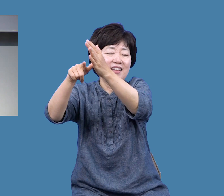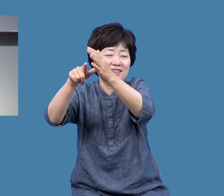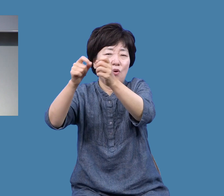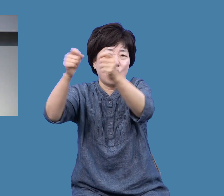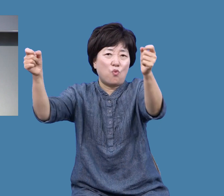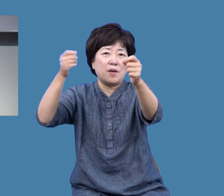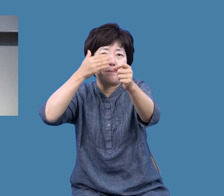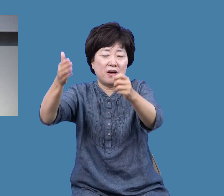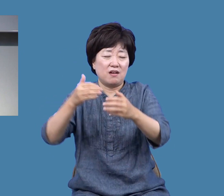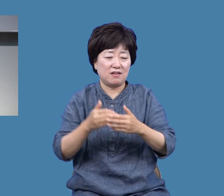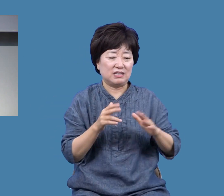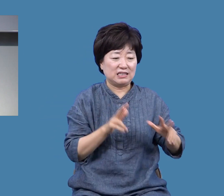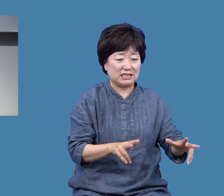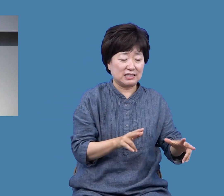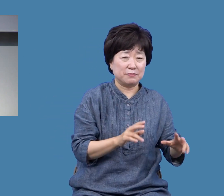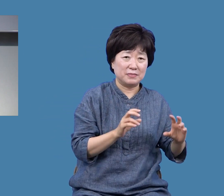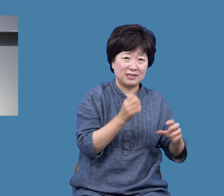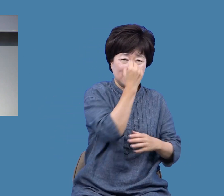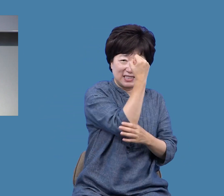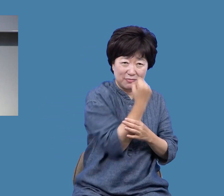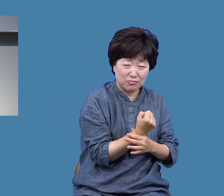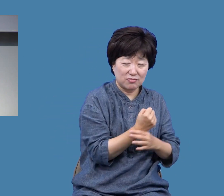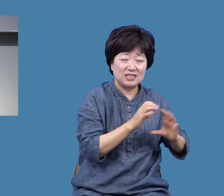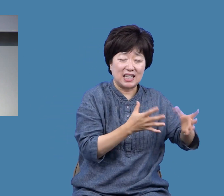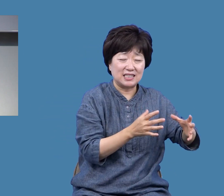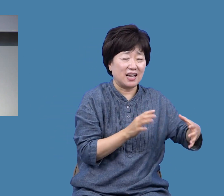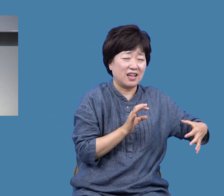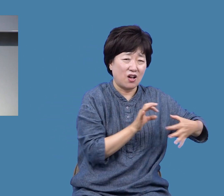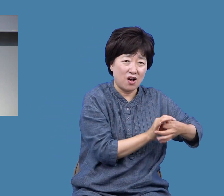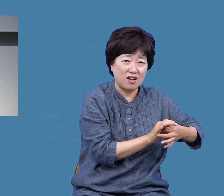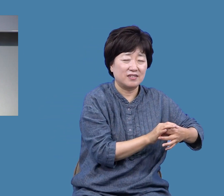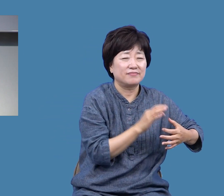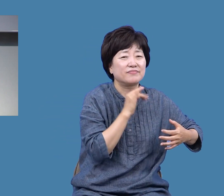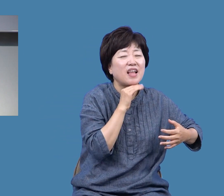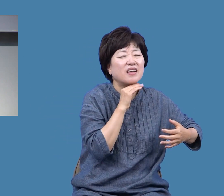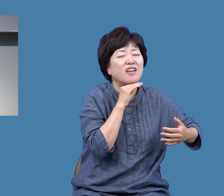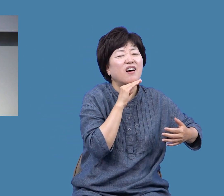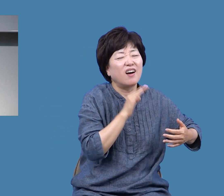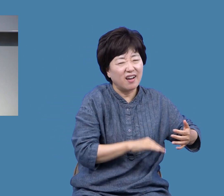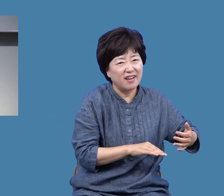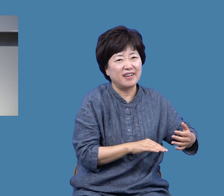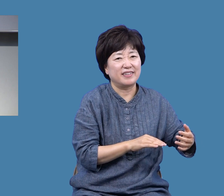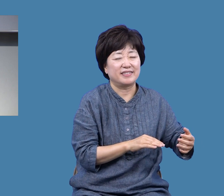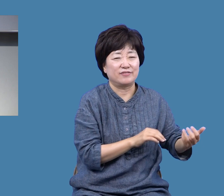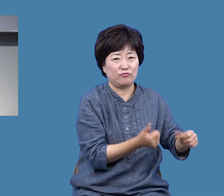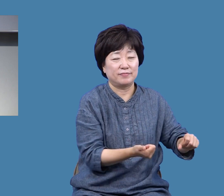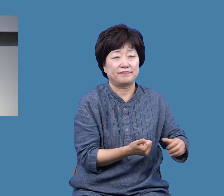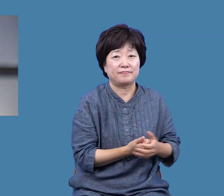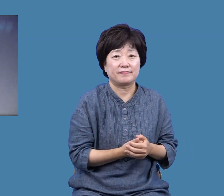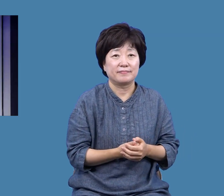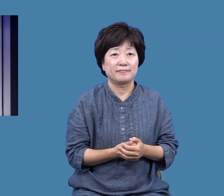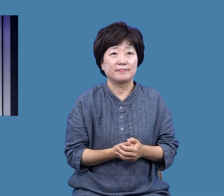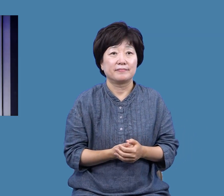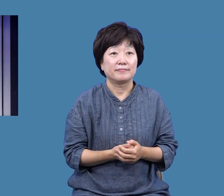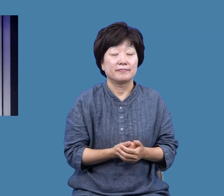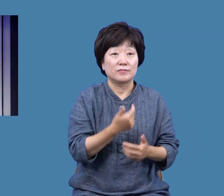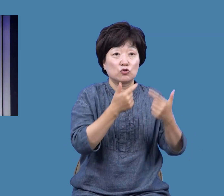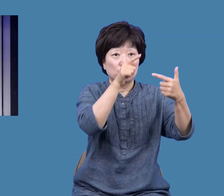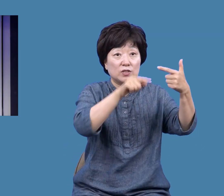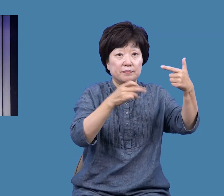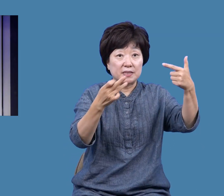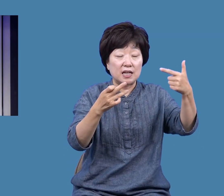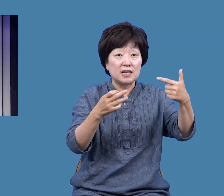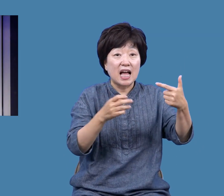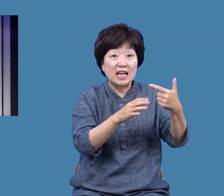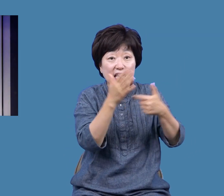하나님께서 결국 마지막 때 무슨 일을 하시냐면 6장 13절 14절에 보면 이렇게 얘기합니다. 자, 시작.